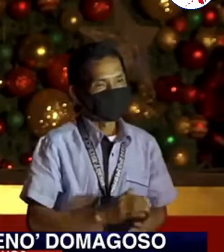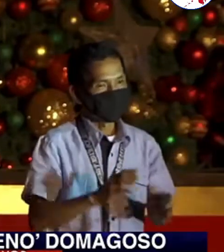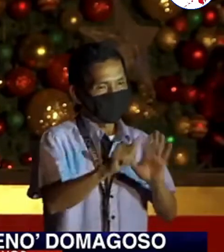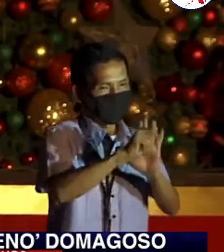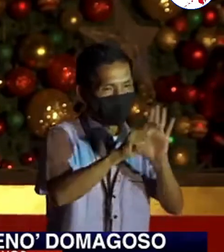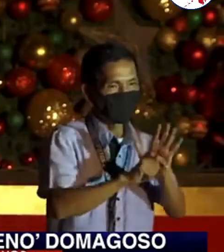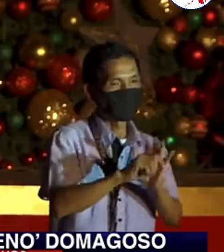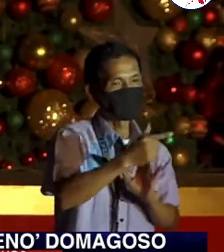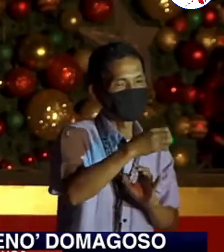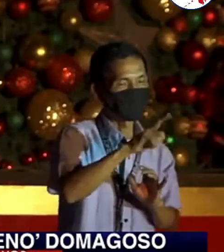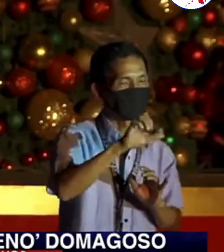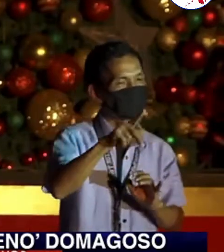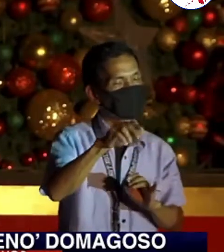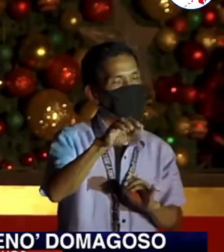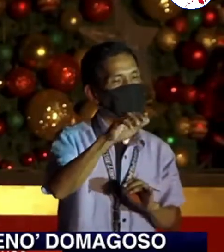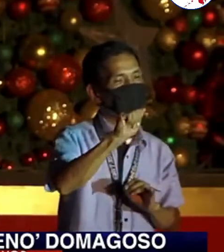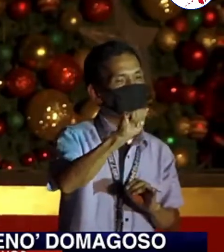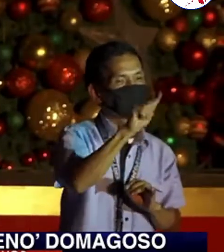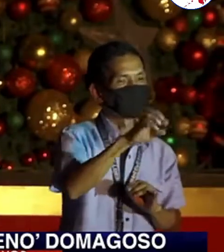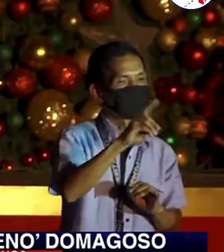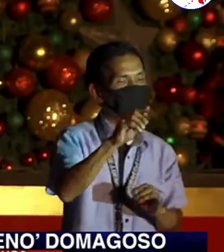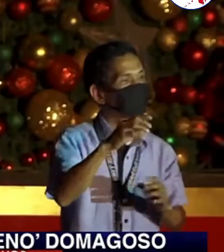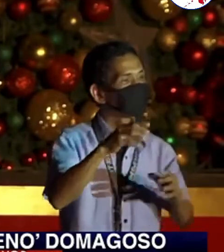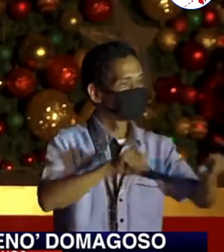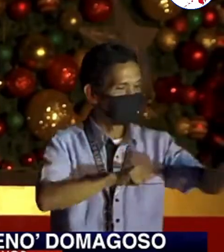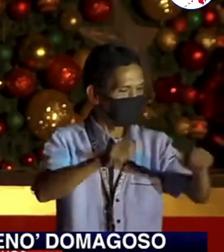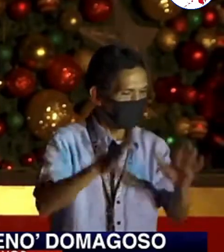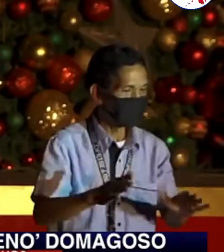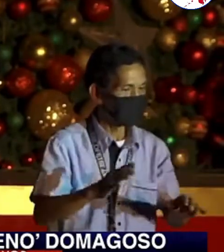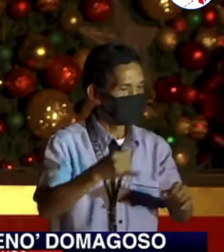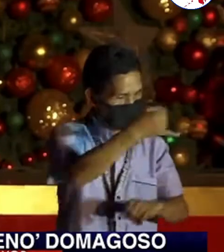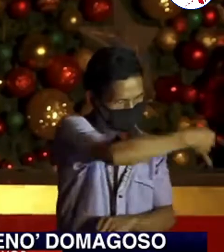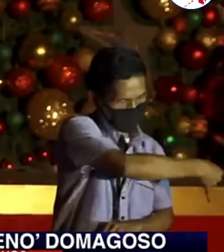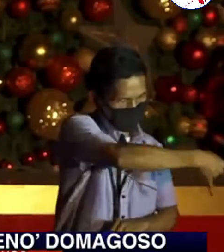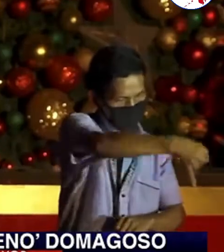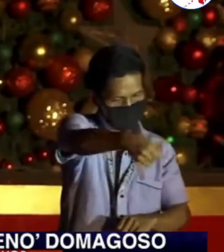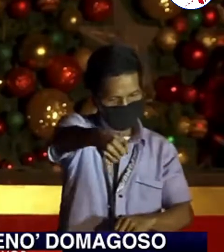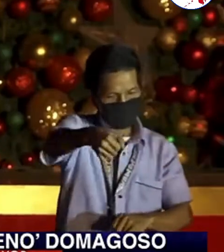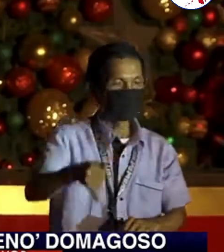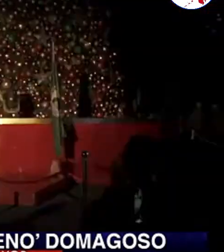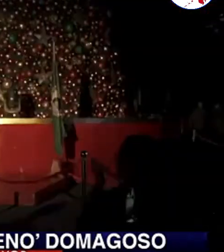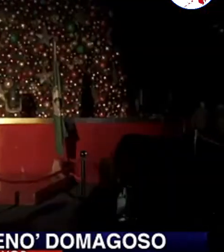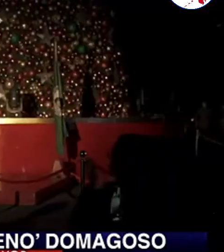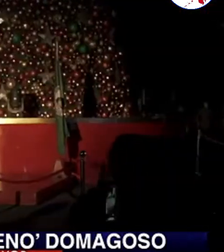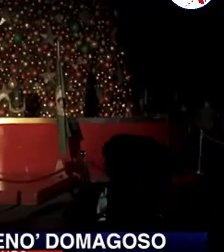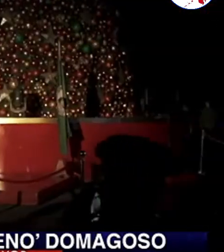Attorney Guillier B. Acido, Administrator, Intramuros.